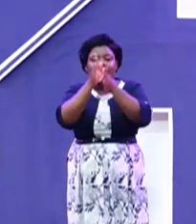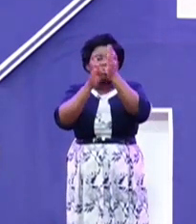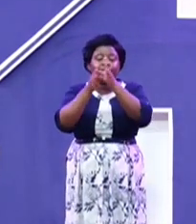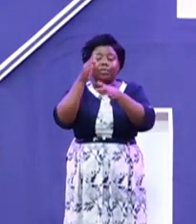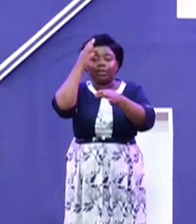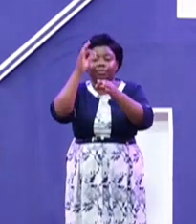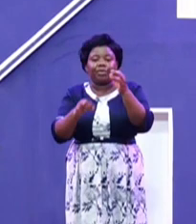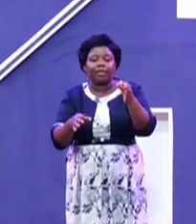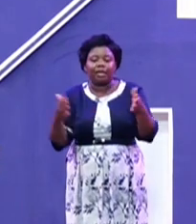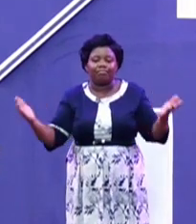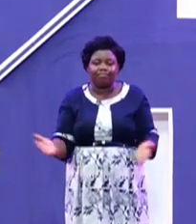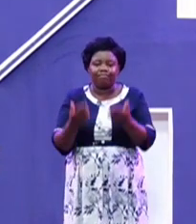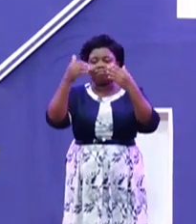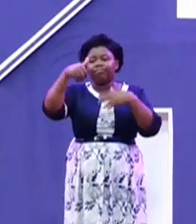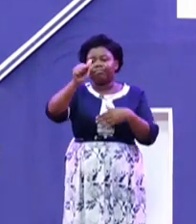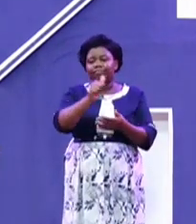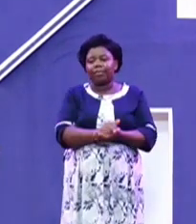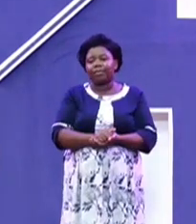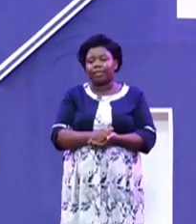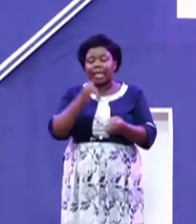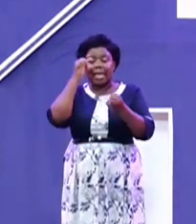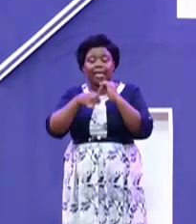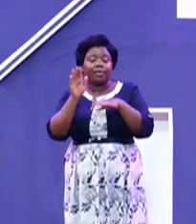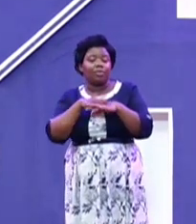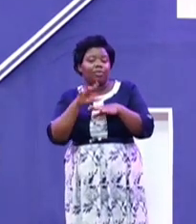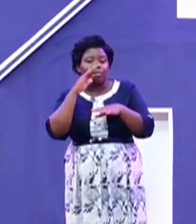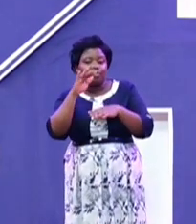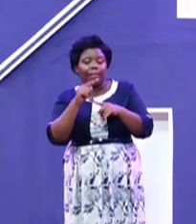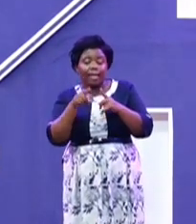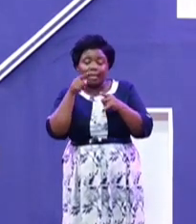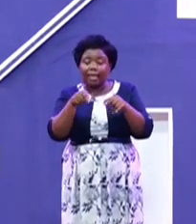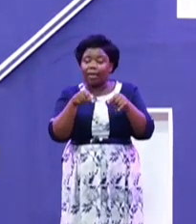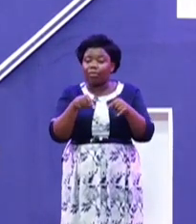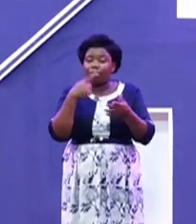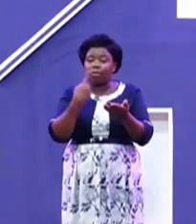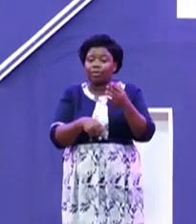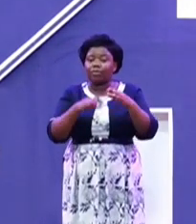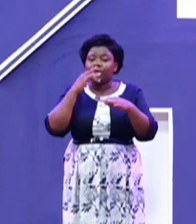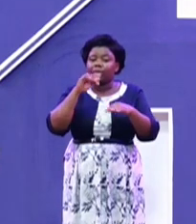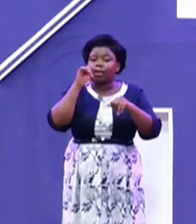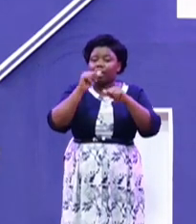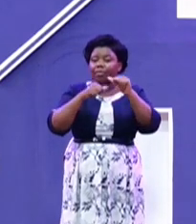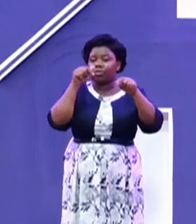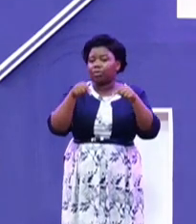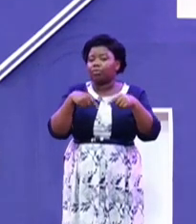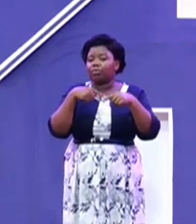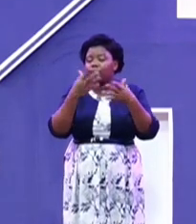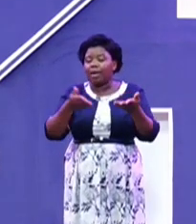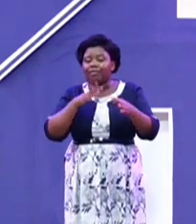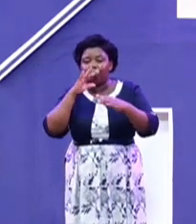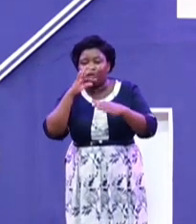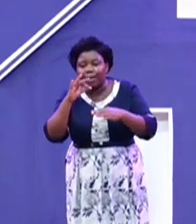amaanyi. Batera koma okukwogera. Naye kati kino kye twogerako mulimu ebigambo,